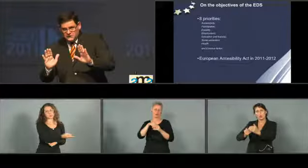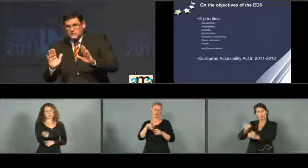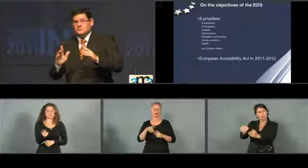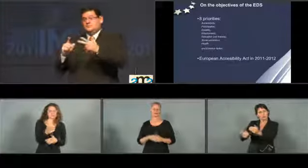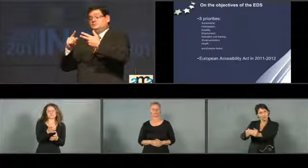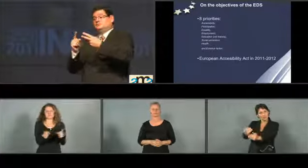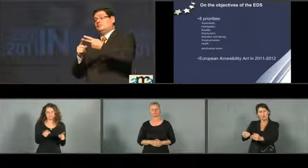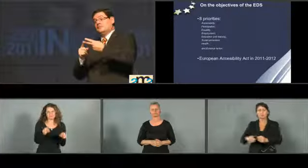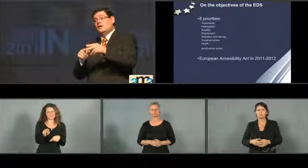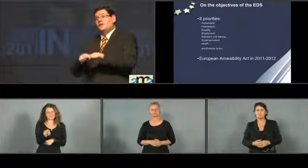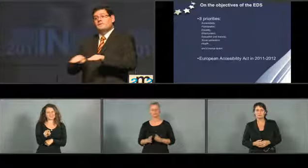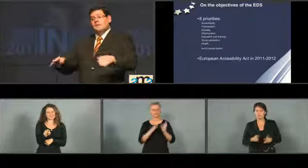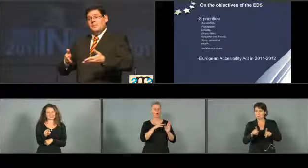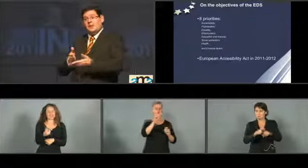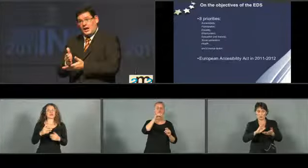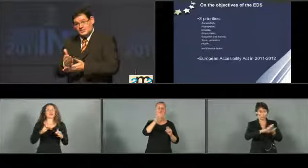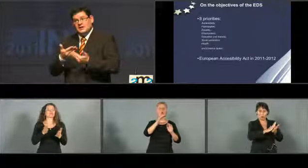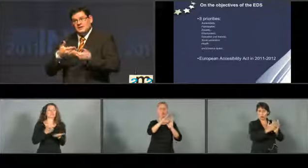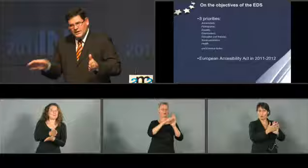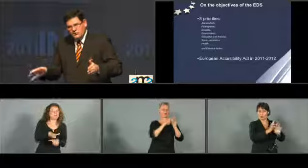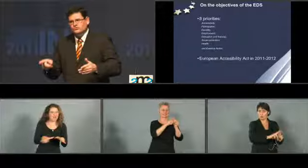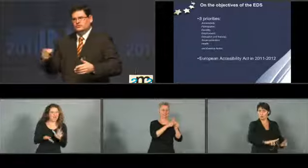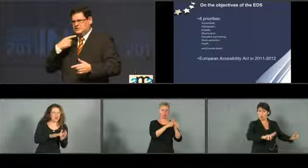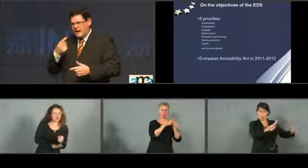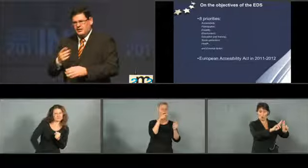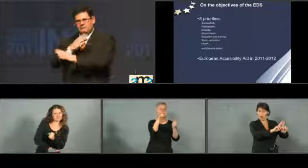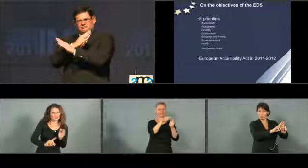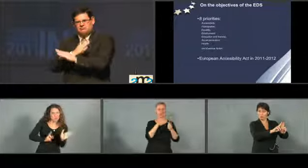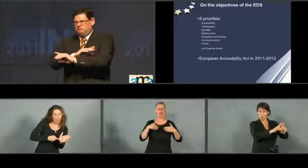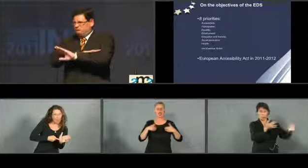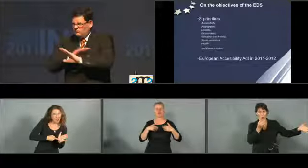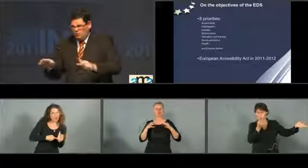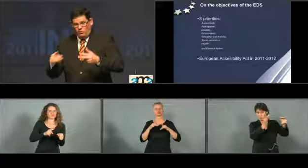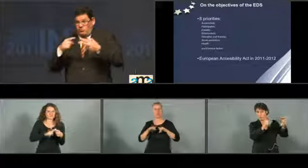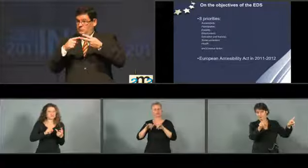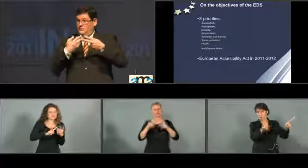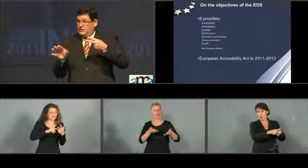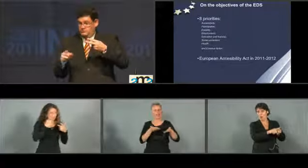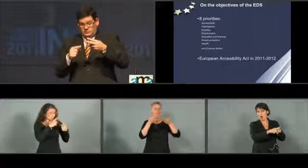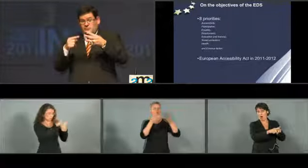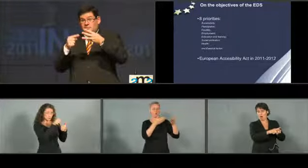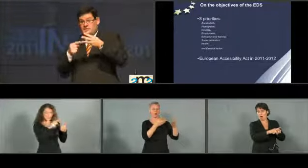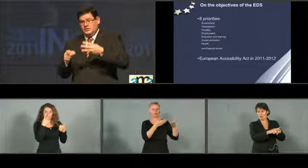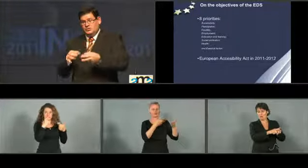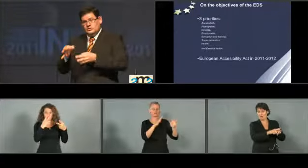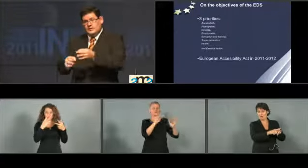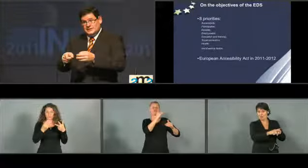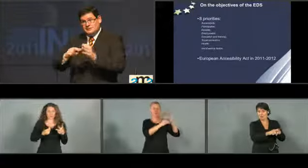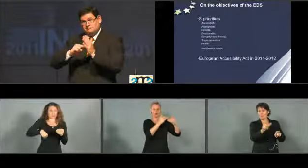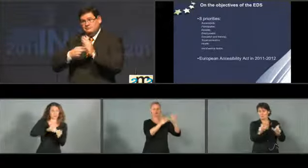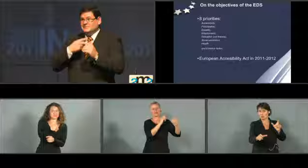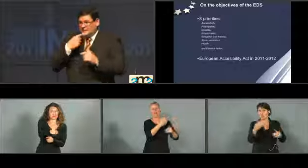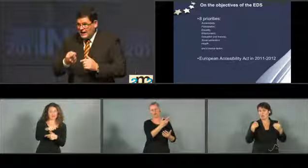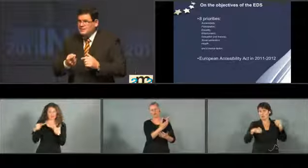selon les pays. Et c'est en train de se réaliser. Dans chaque pays, il y a des droits qui existent, des